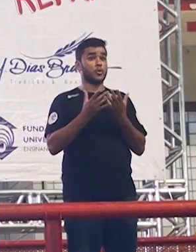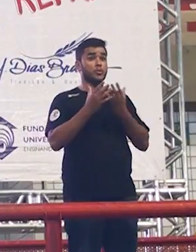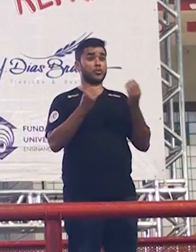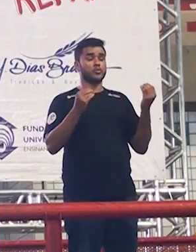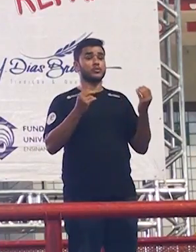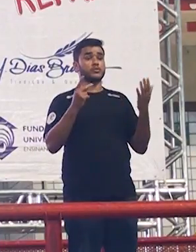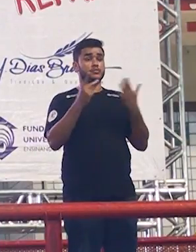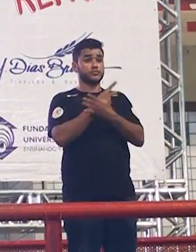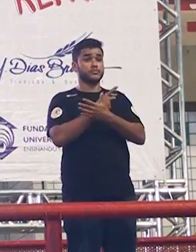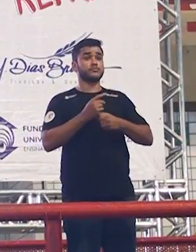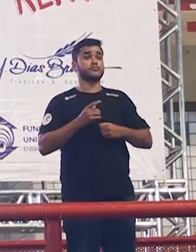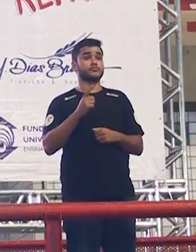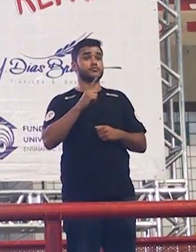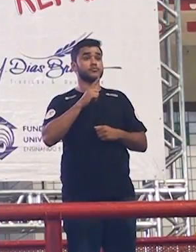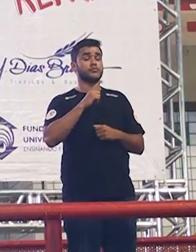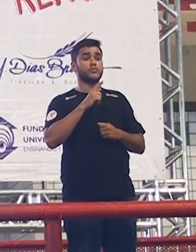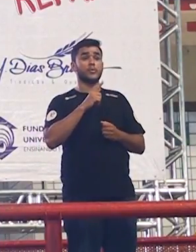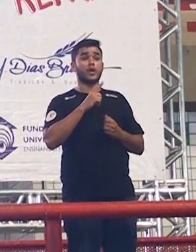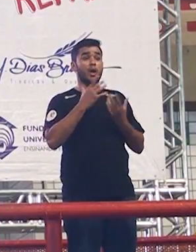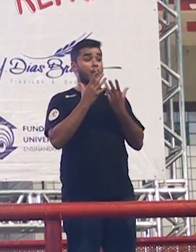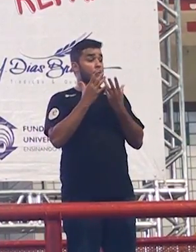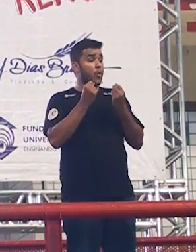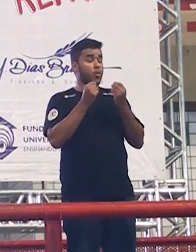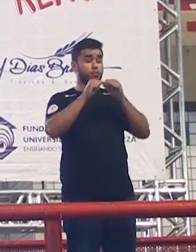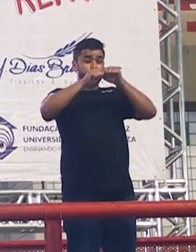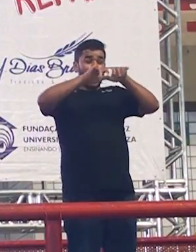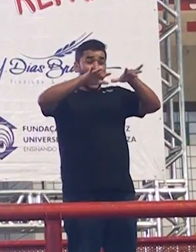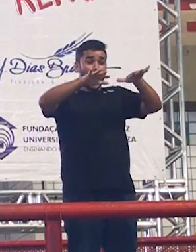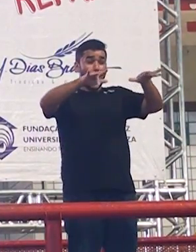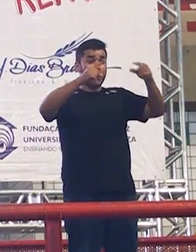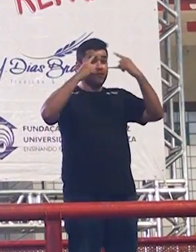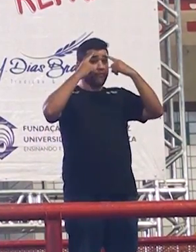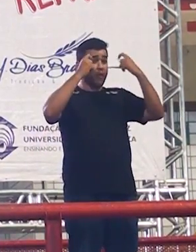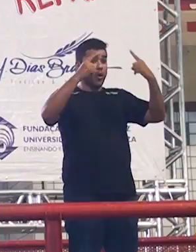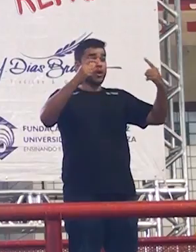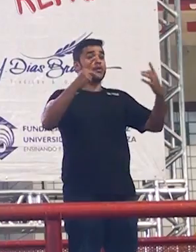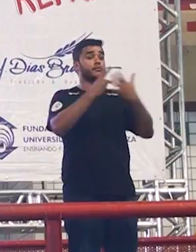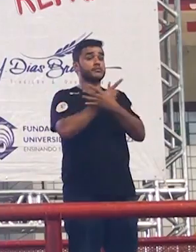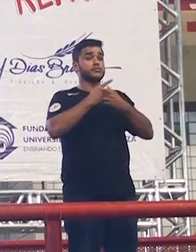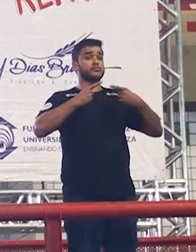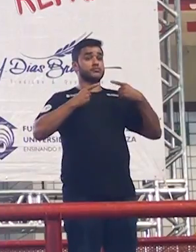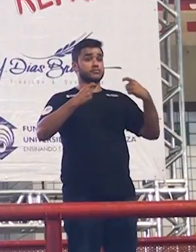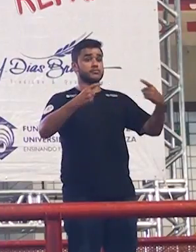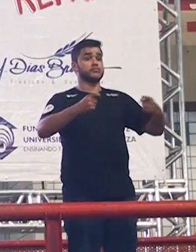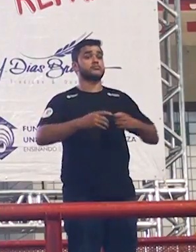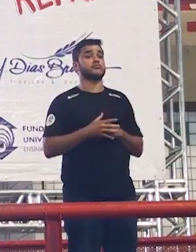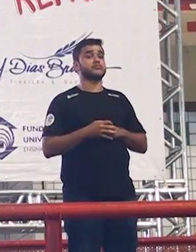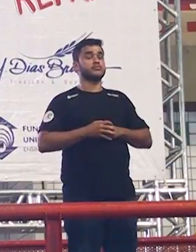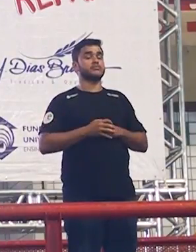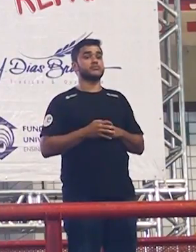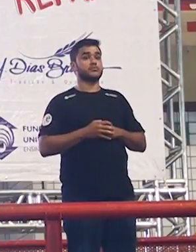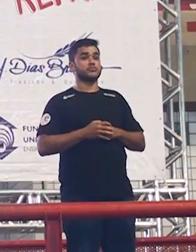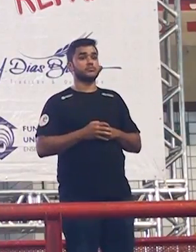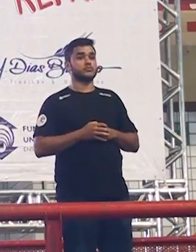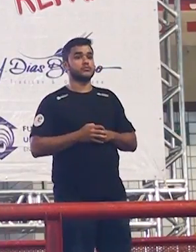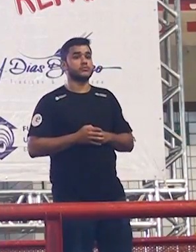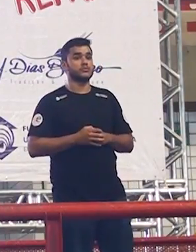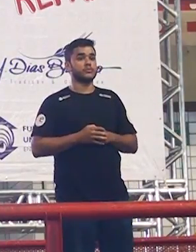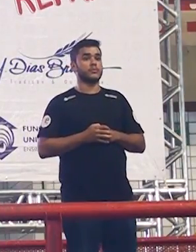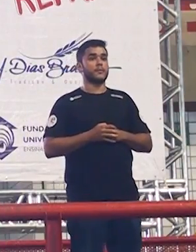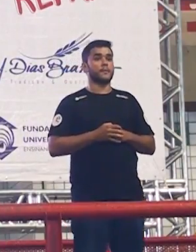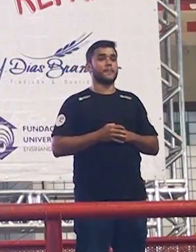tempo. É um processo violentíssimo e as consequências, todo mundo sabe, foi tão violento que o Japão nem pensou 2